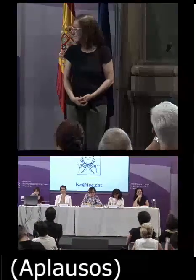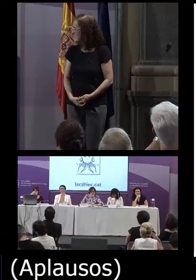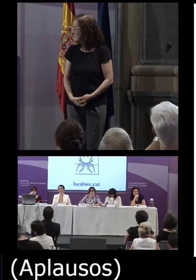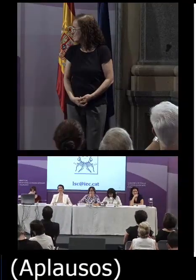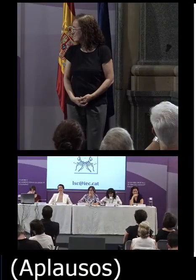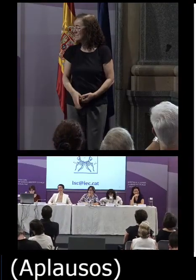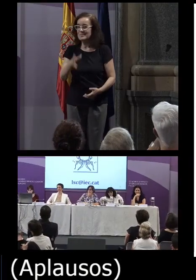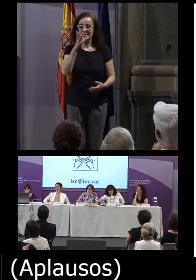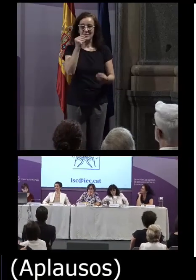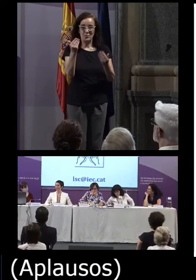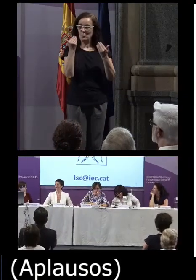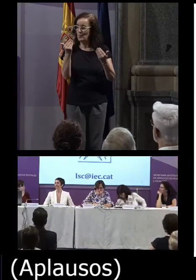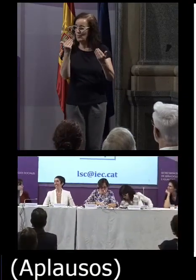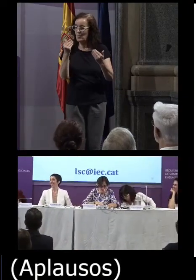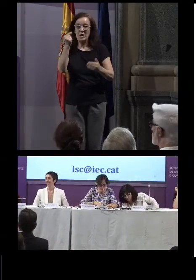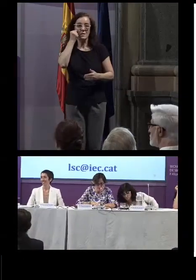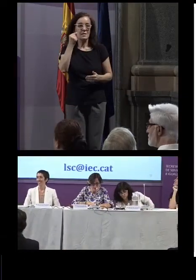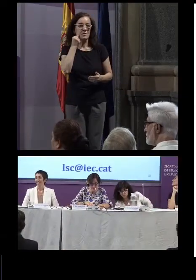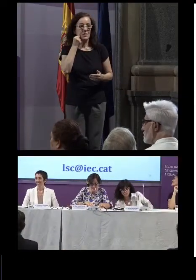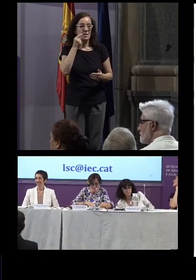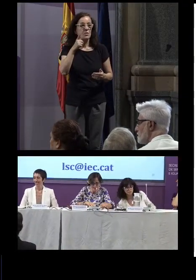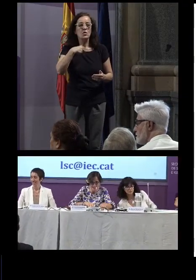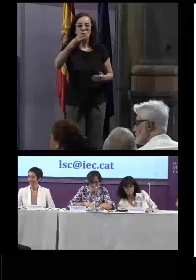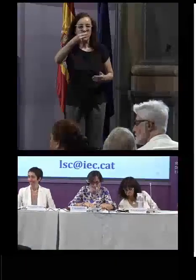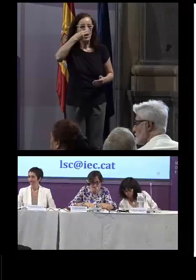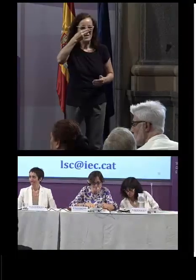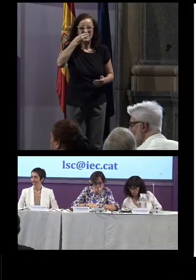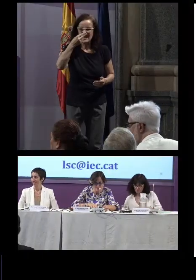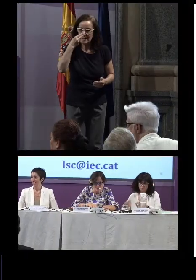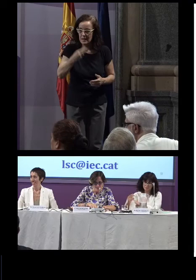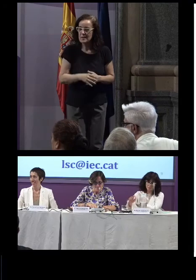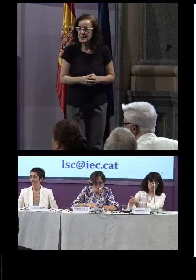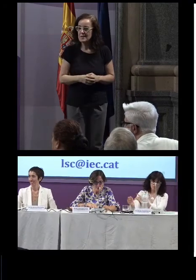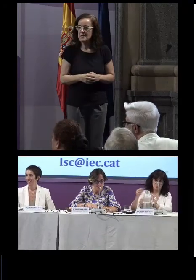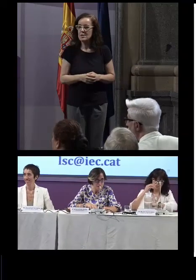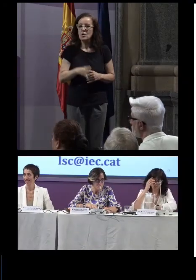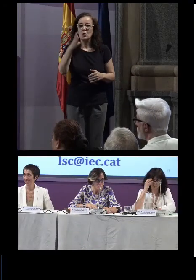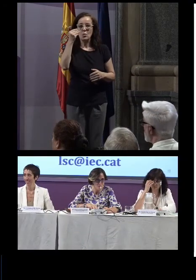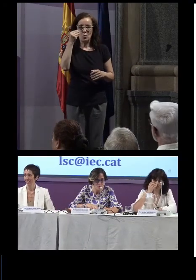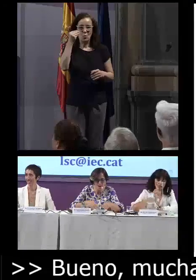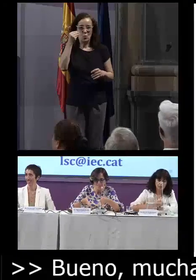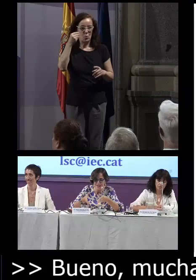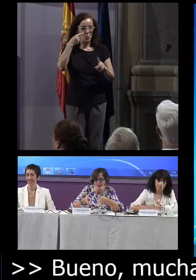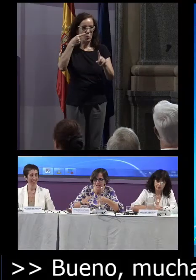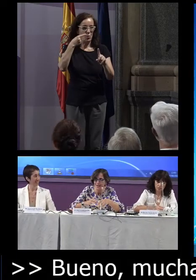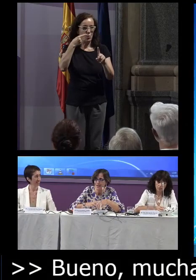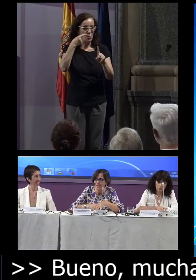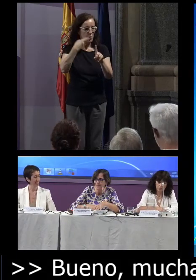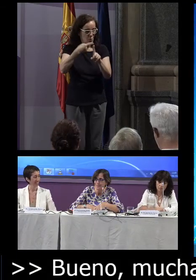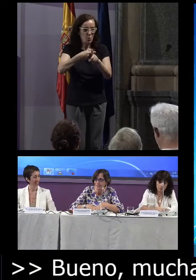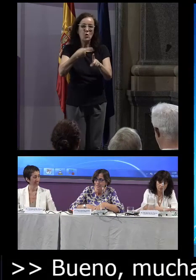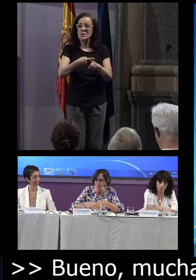bueno muchas gracias Gemma yo creo que ha sido muy interesante y muy positivo caminar